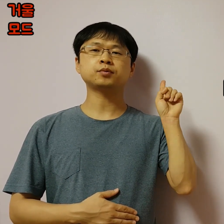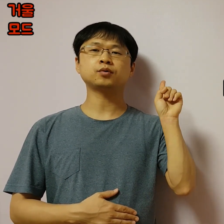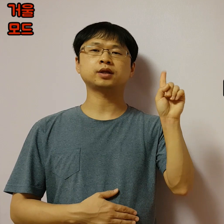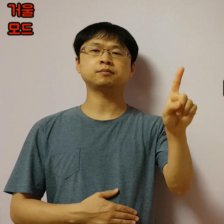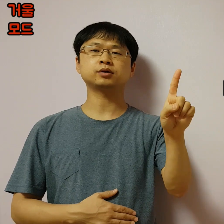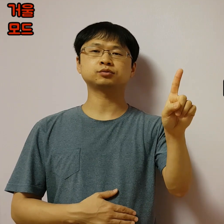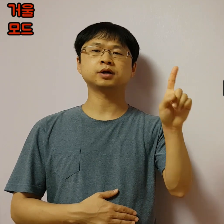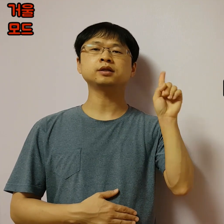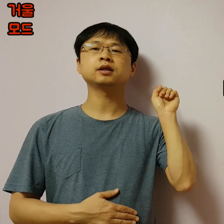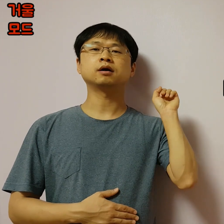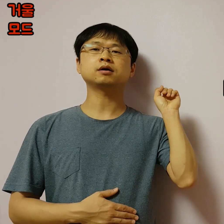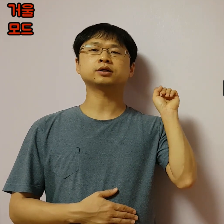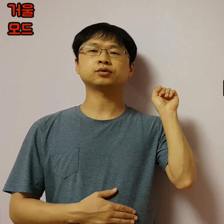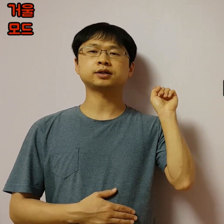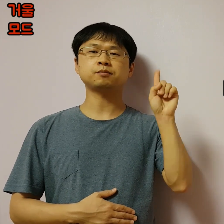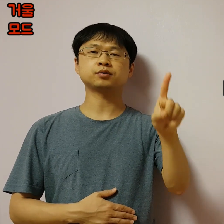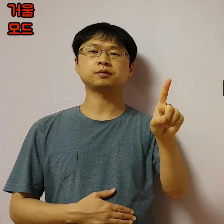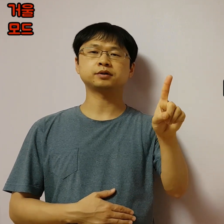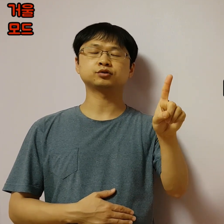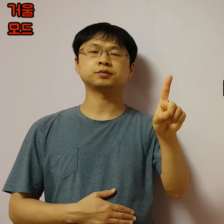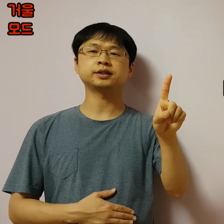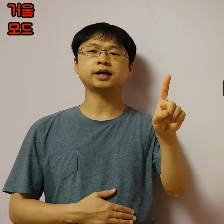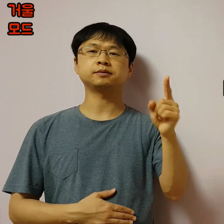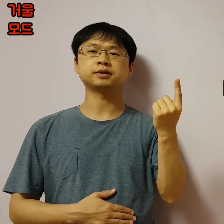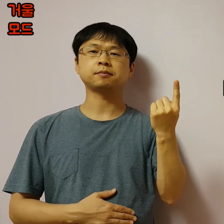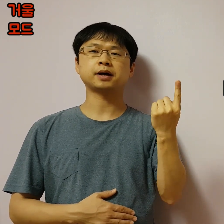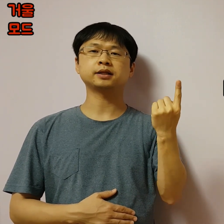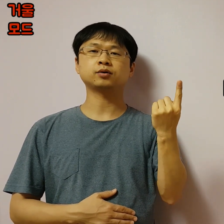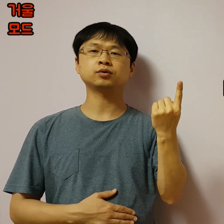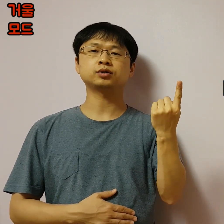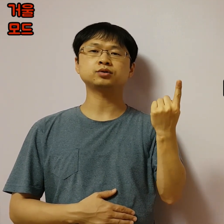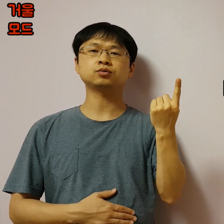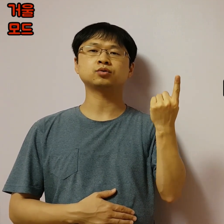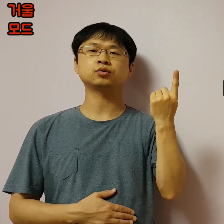앞으로 내밀어주면 어깨 쪽에서 앞으로 내밀어주면 내일입니다. 반대로 뒤쪽으로